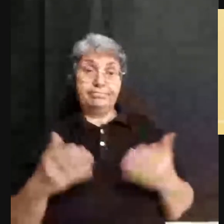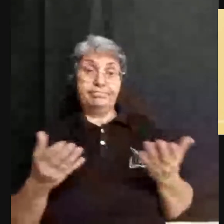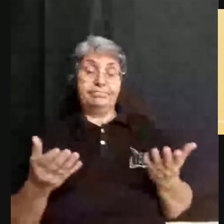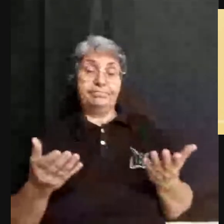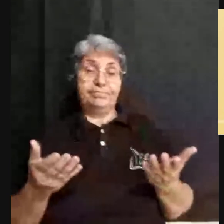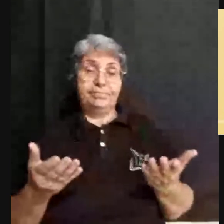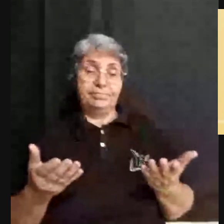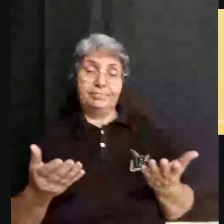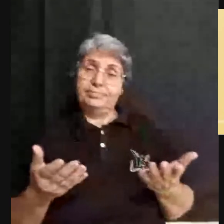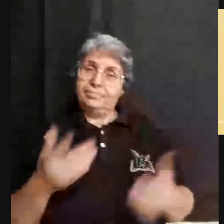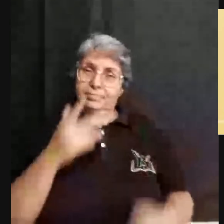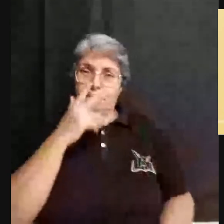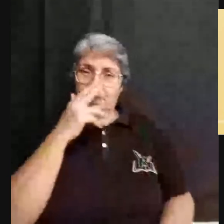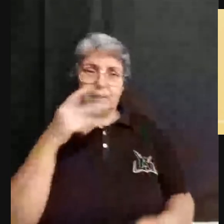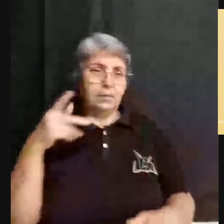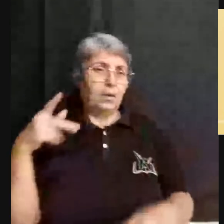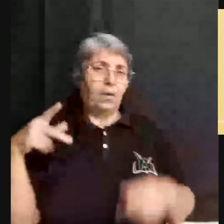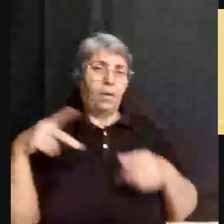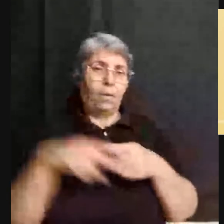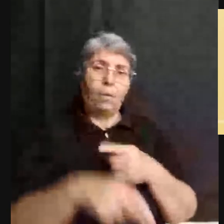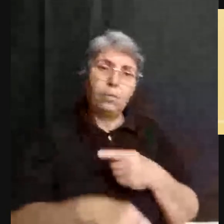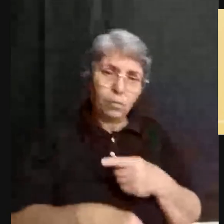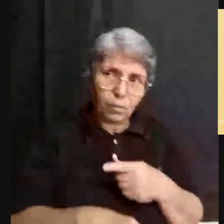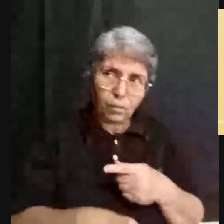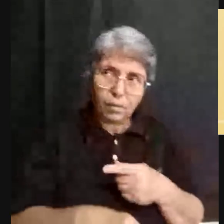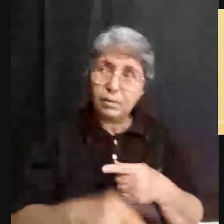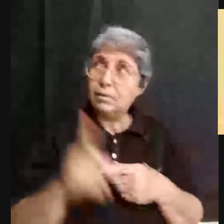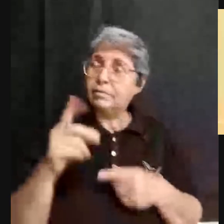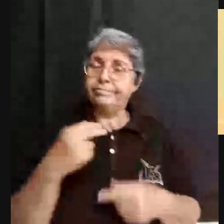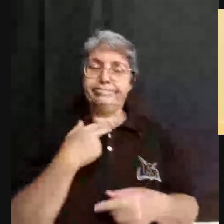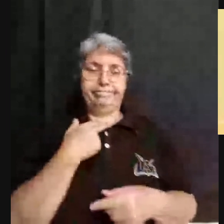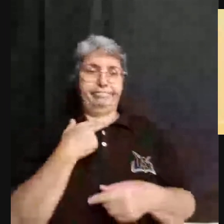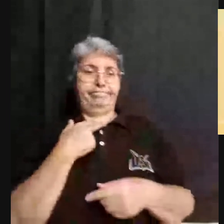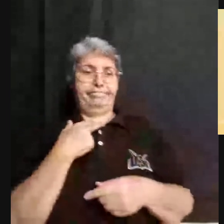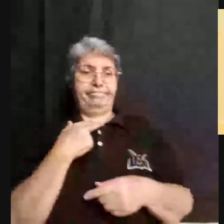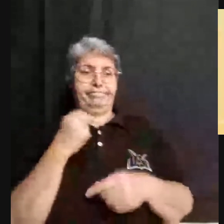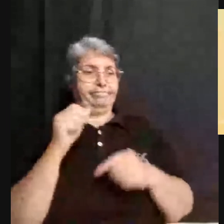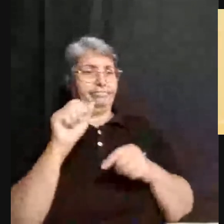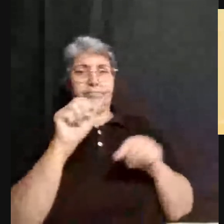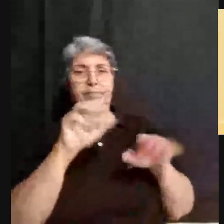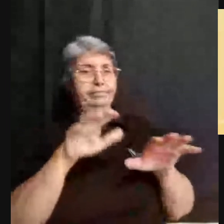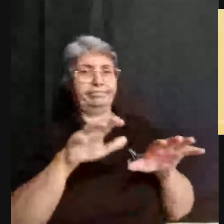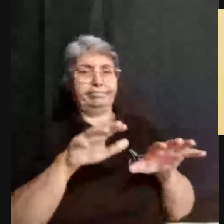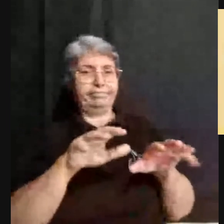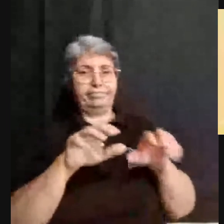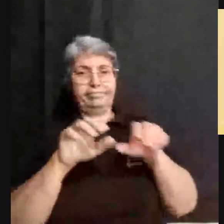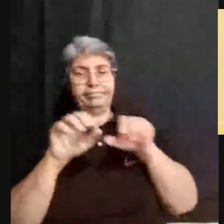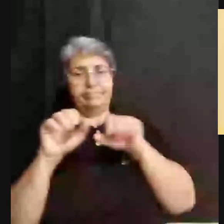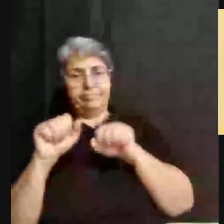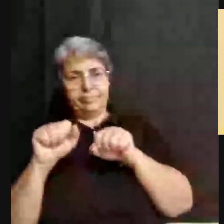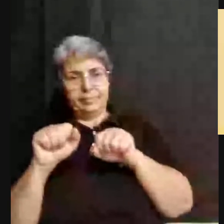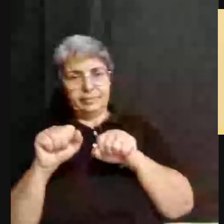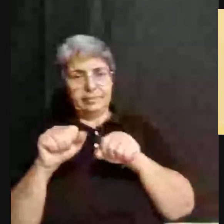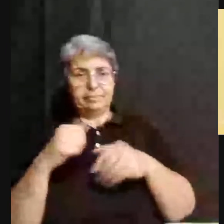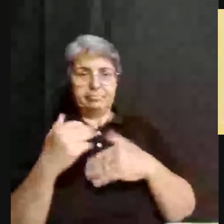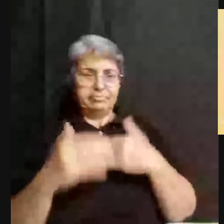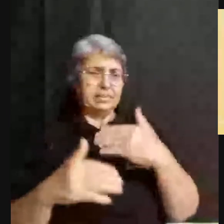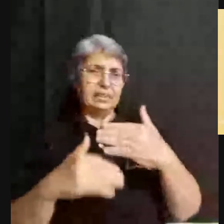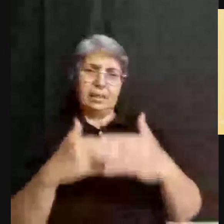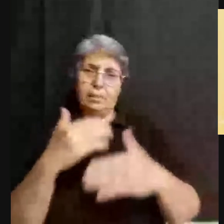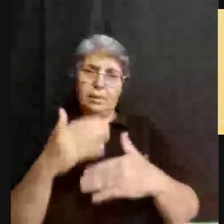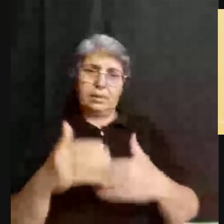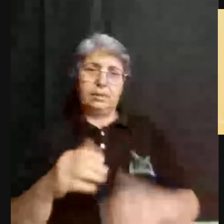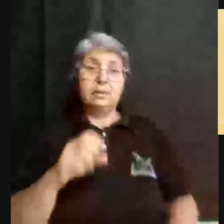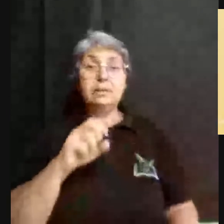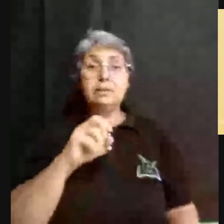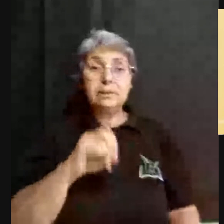Mas as raízes continuaram firmes, as raízes permaneceram. E por fim, apenas se os adventistas